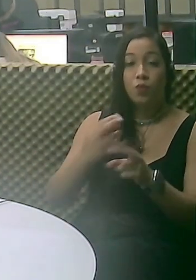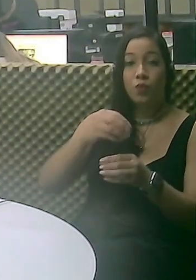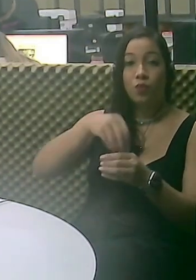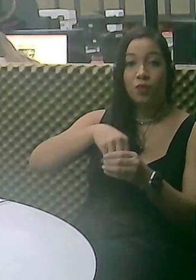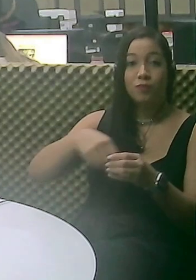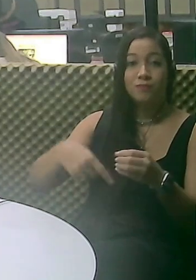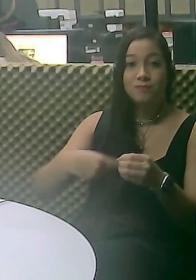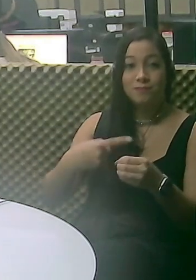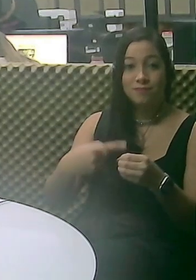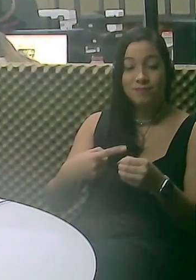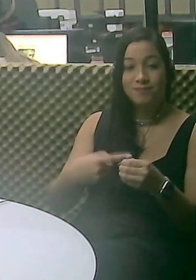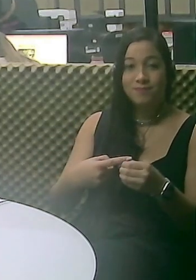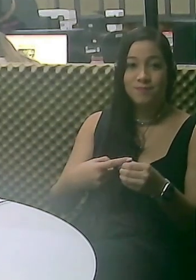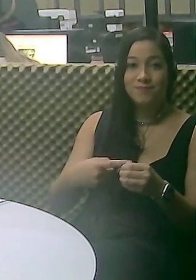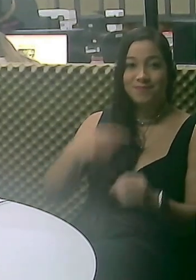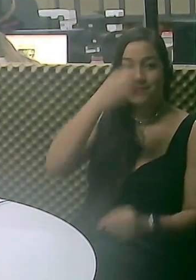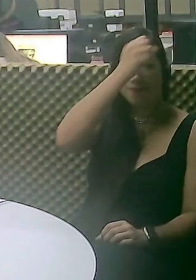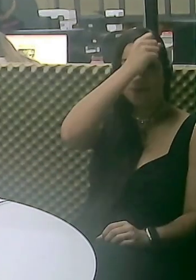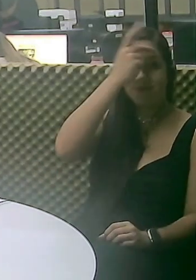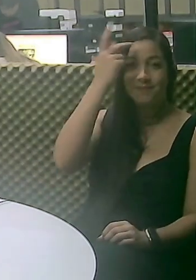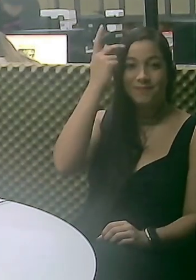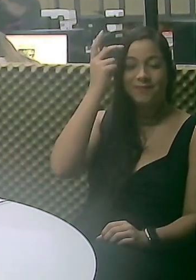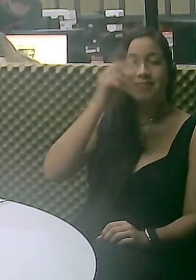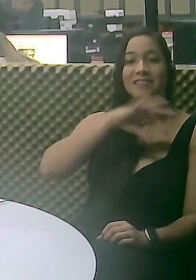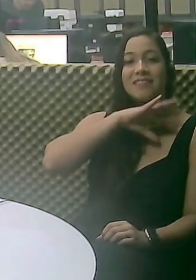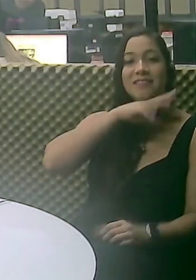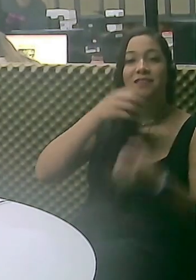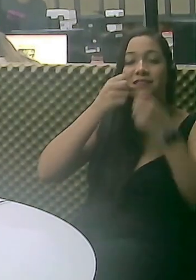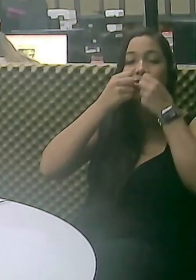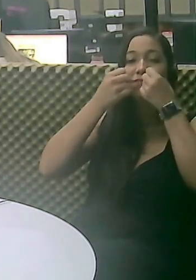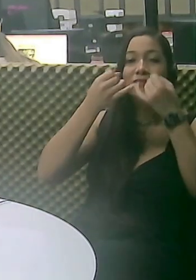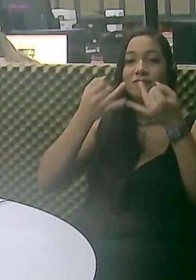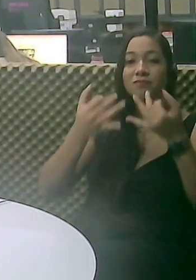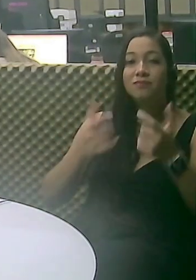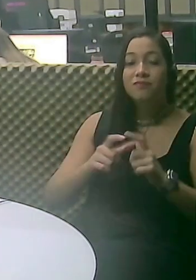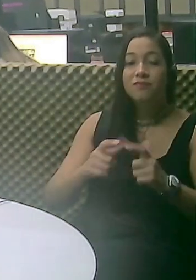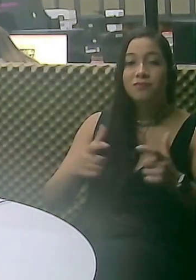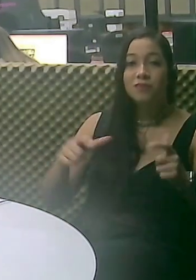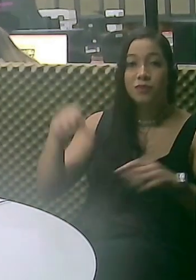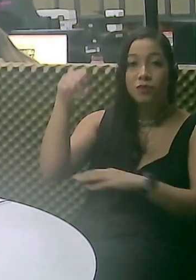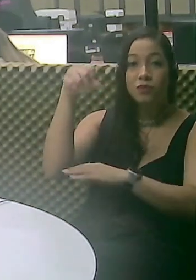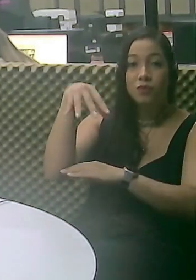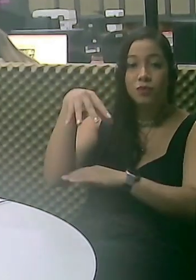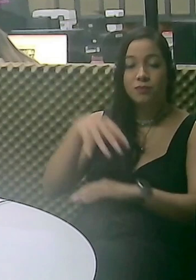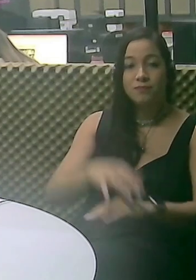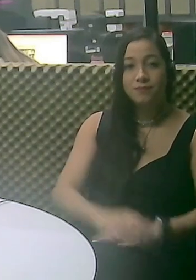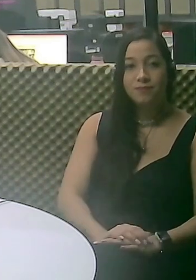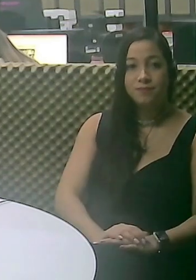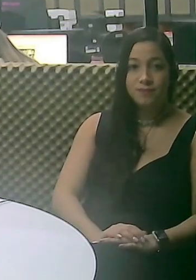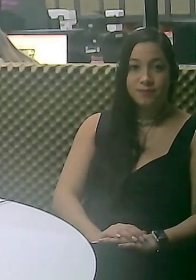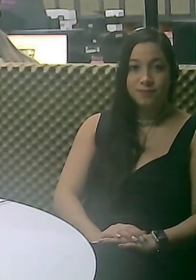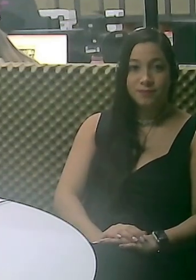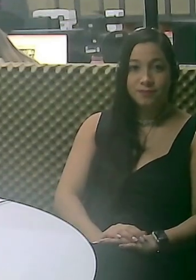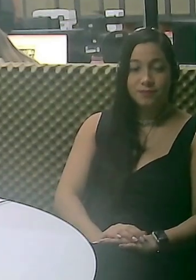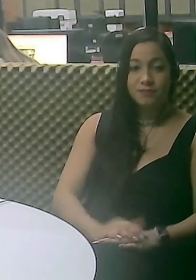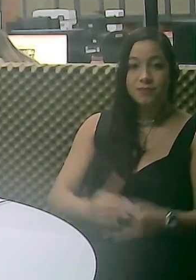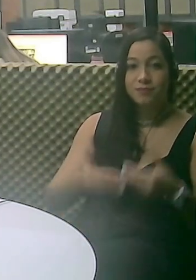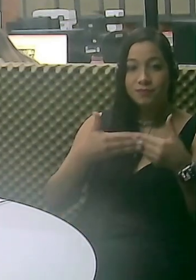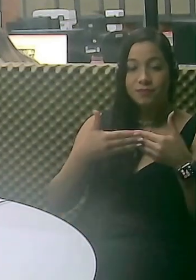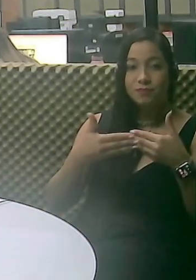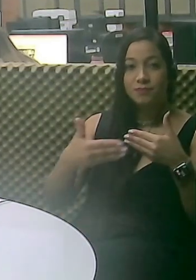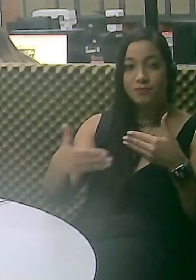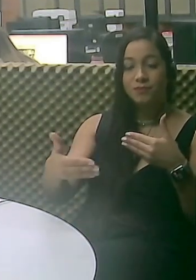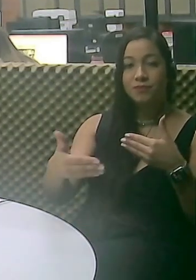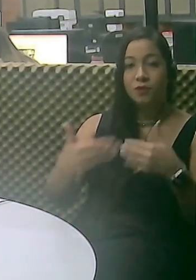perímetro urbano. O prefeito Adelmo Leão fala sobre a expansão da PPP da iluminação. A partir que haja